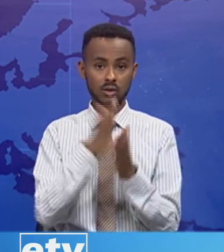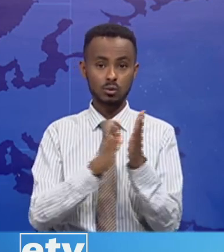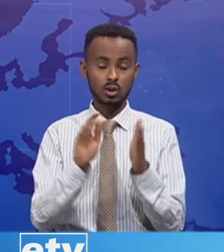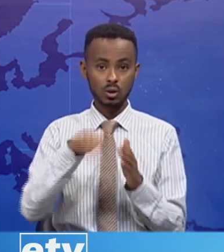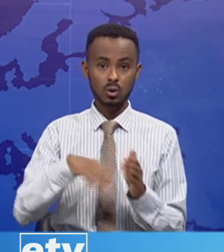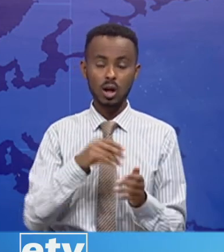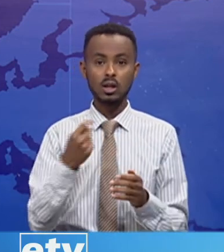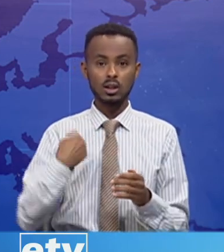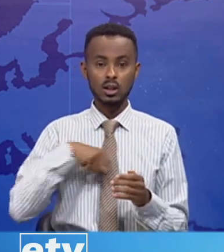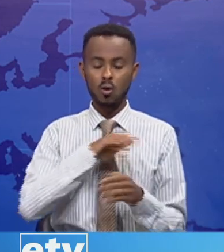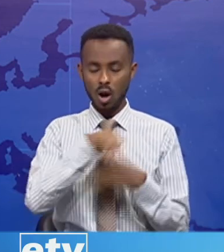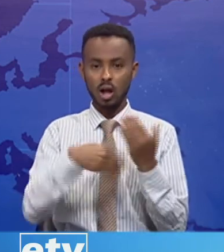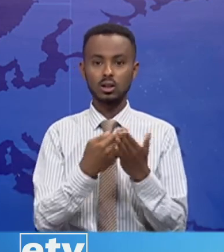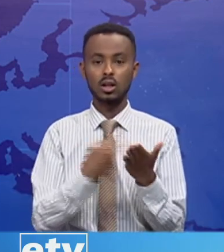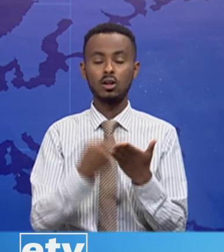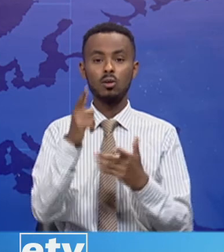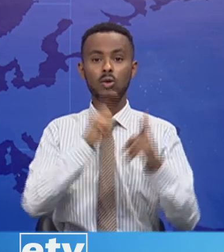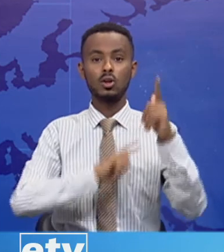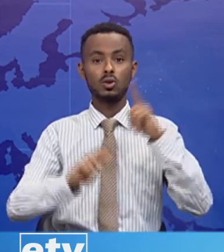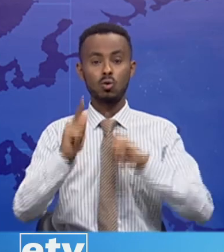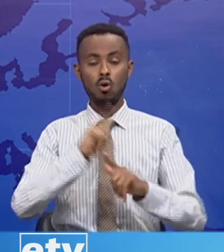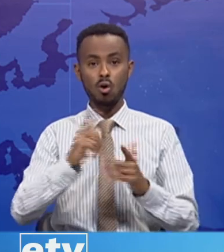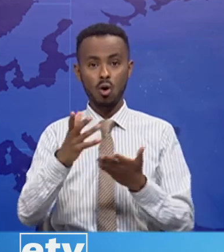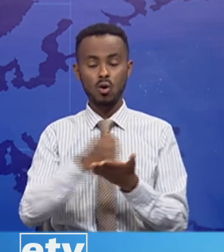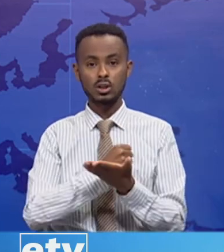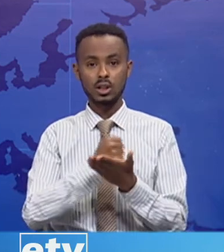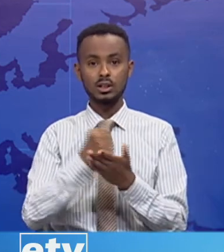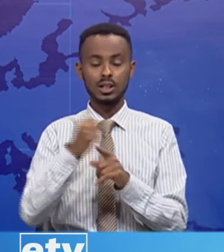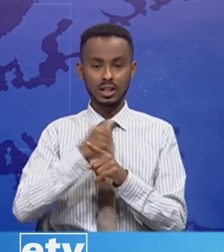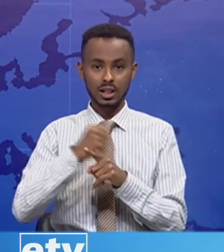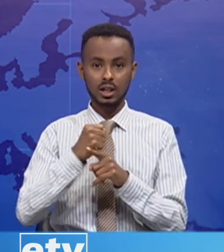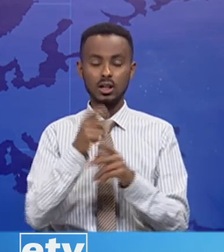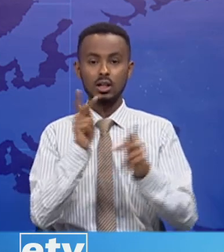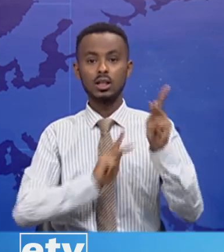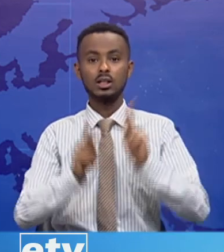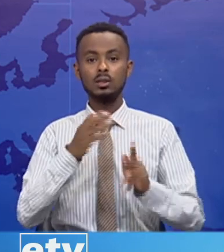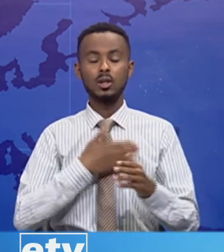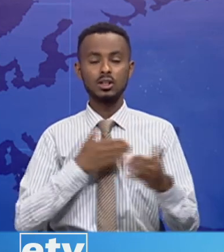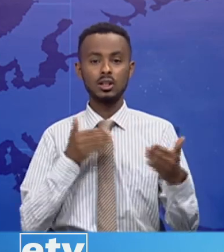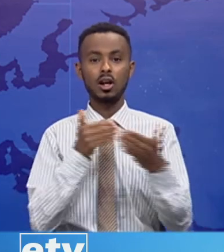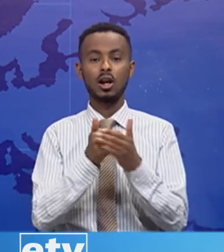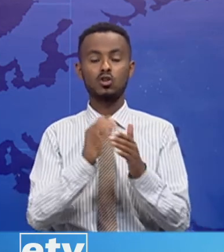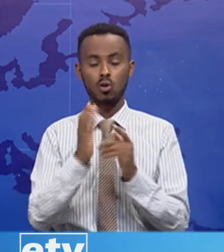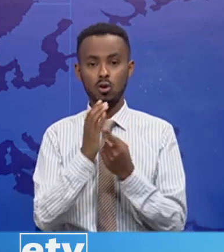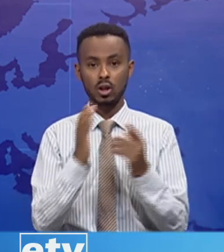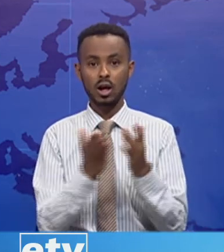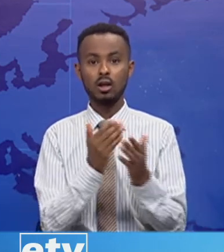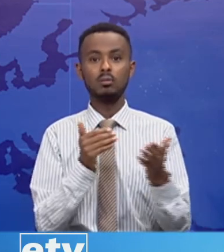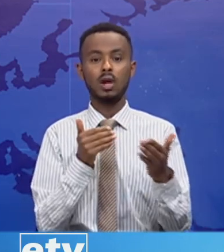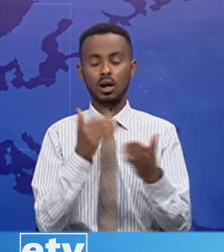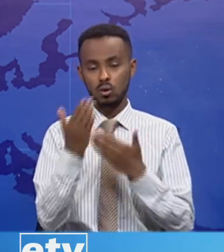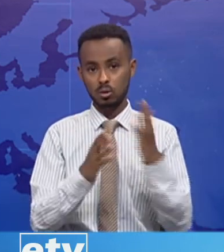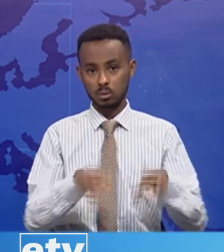ሁላችንም ይህንን የምልክት ቋንቋ ወስደን ሰልጥነን ህዝባችንን ተደራሽ በሆነ ሁኔታ አገልግሎት